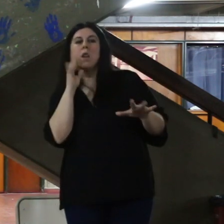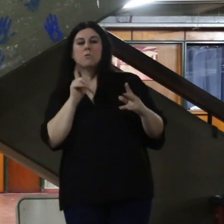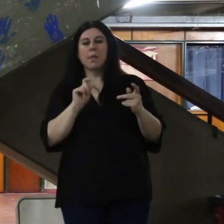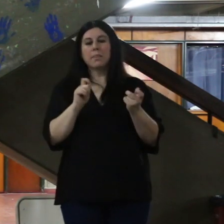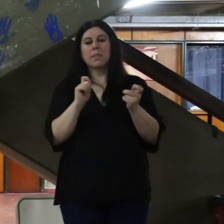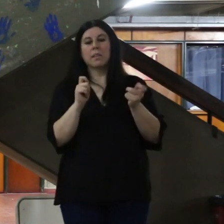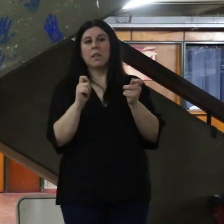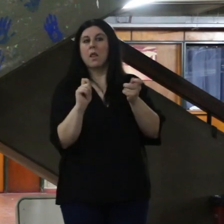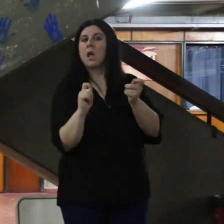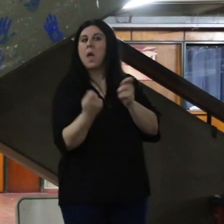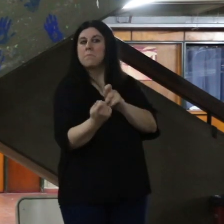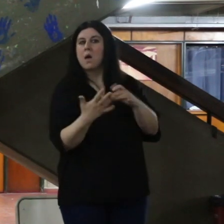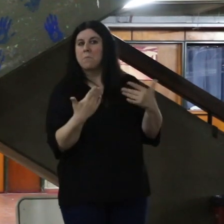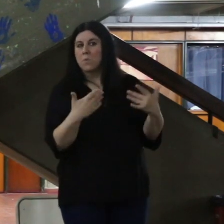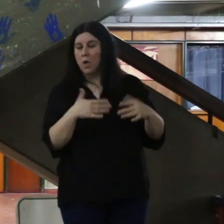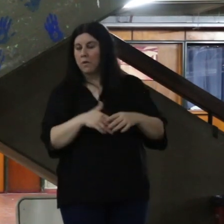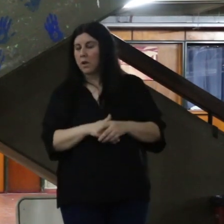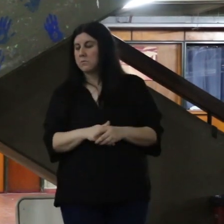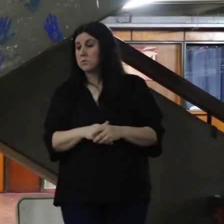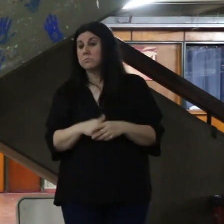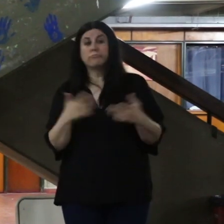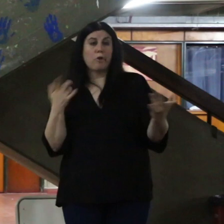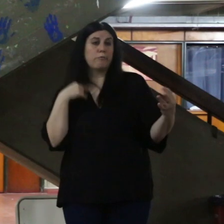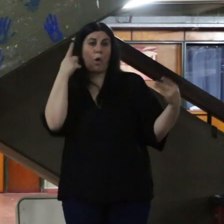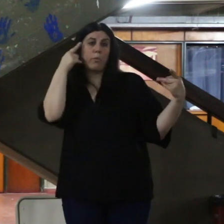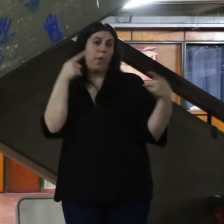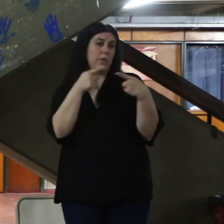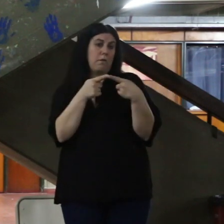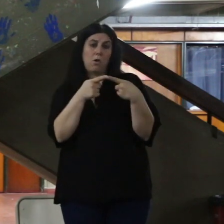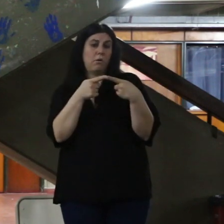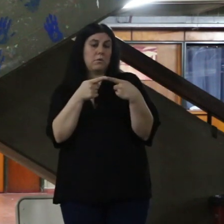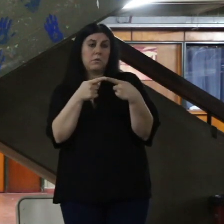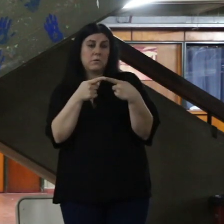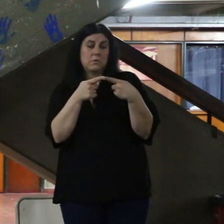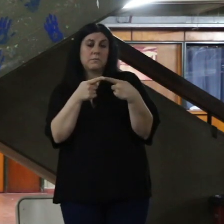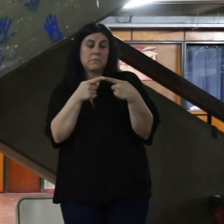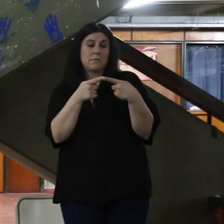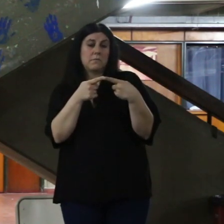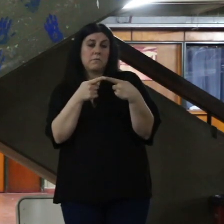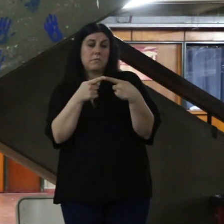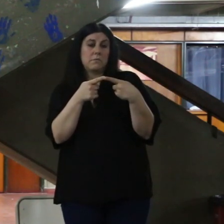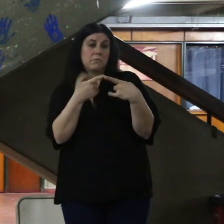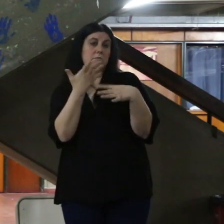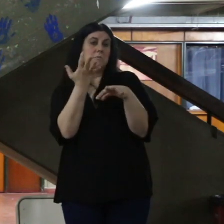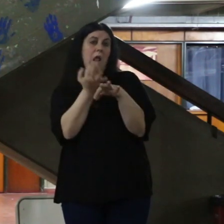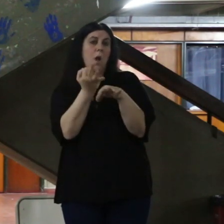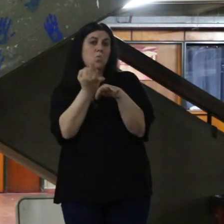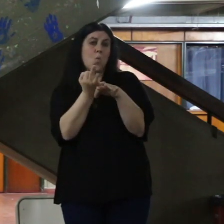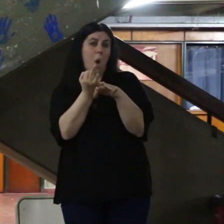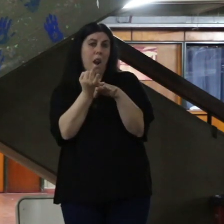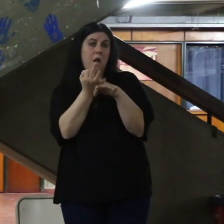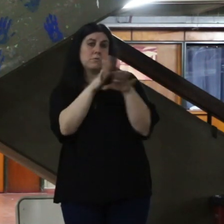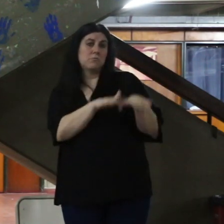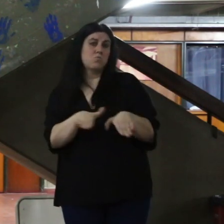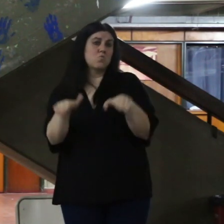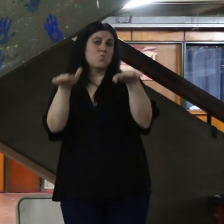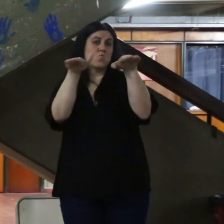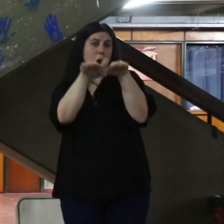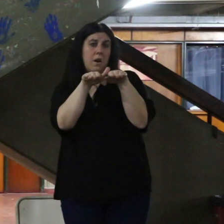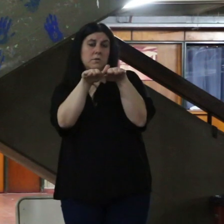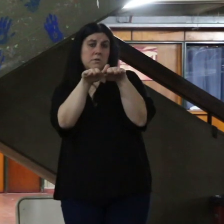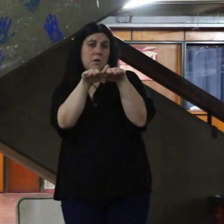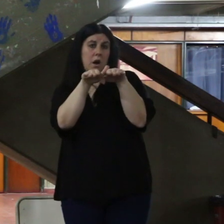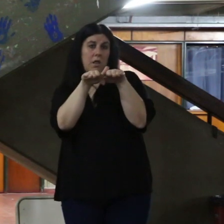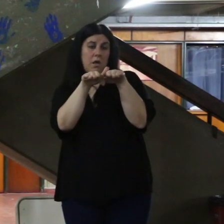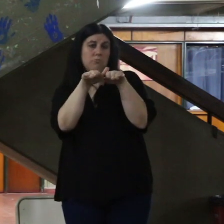qué? Para construir una escuela más justa.